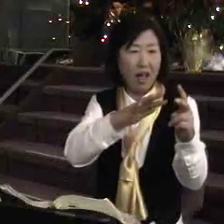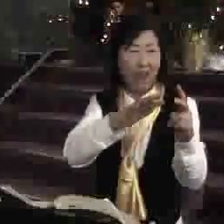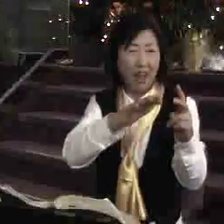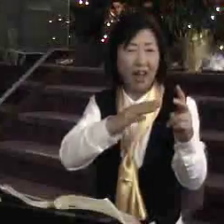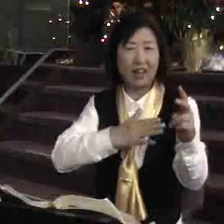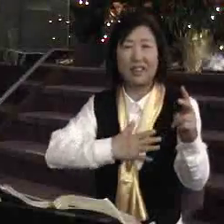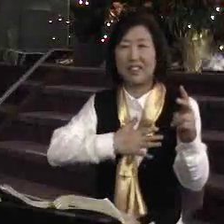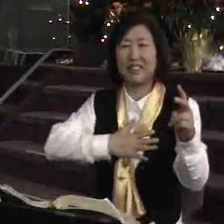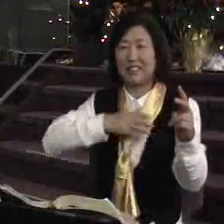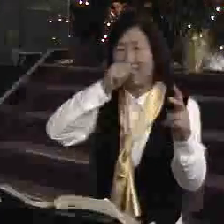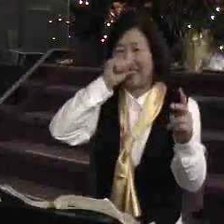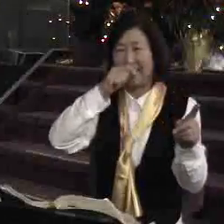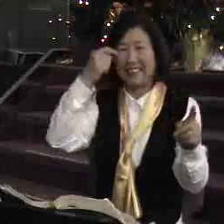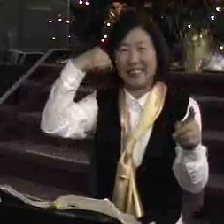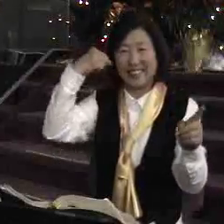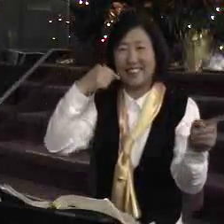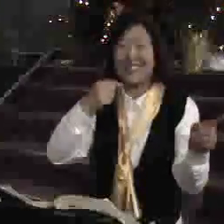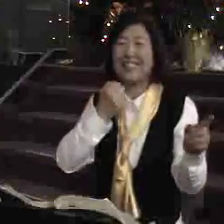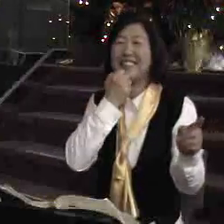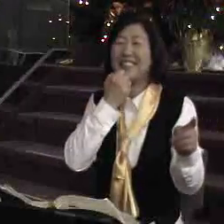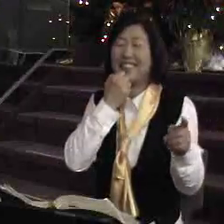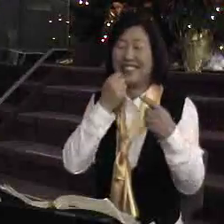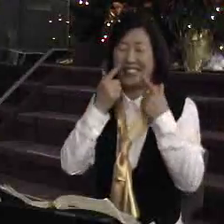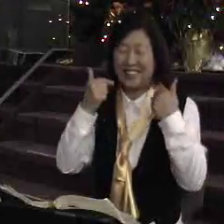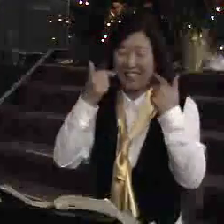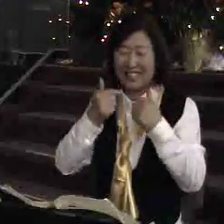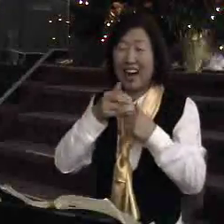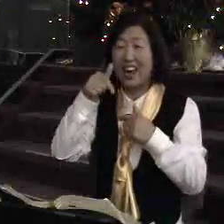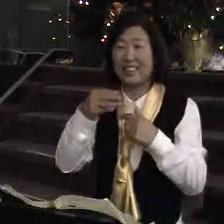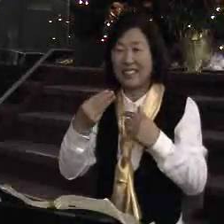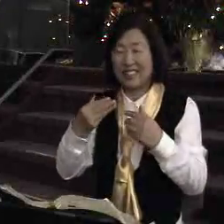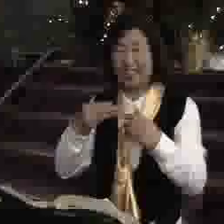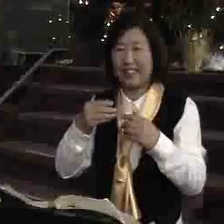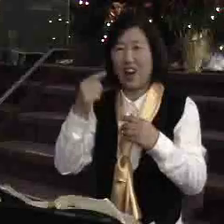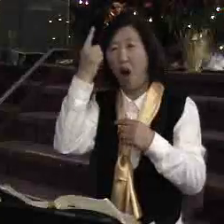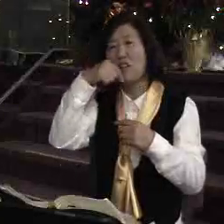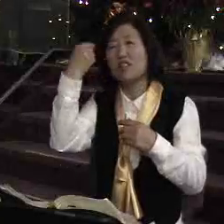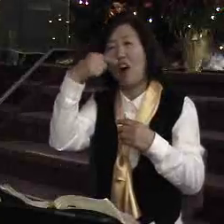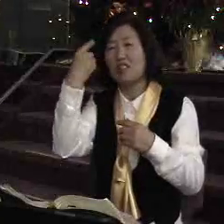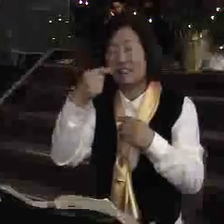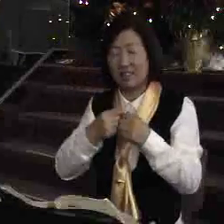파워풀. 여러분, 갈라디아 교인들이 이게 올무였습니다. 올무.